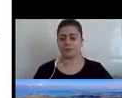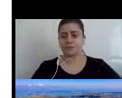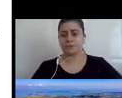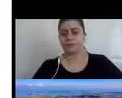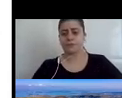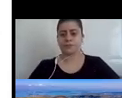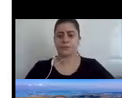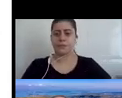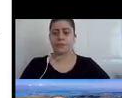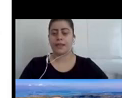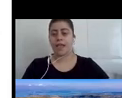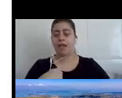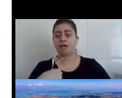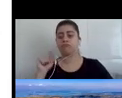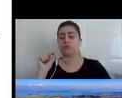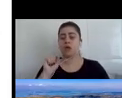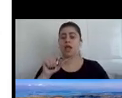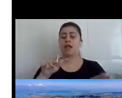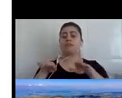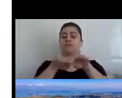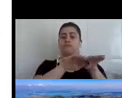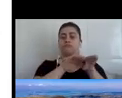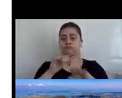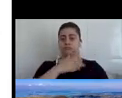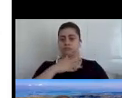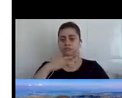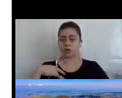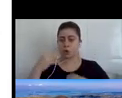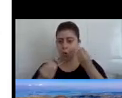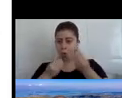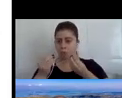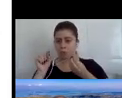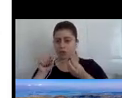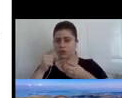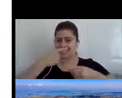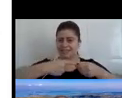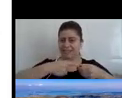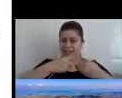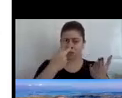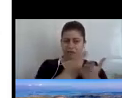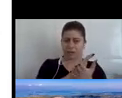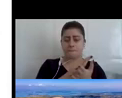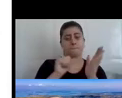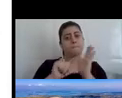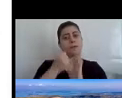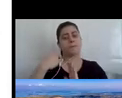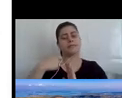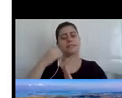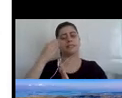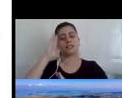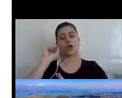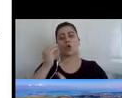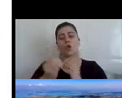da saúde. Então, primeiro, para a gente entender como que isso rebate na cidade, a gente precisa entender o que isso significa no contexto